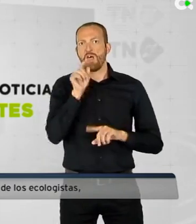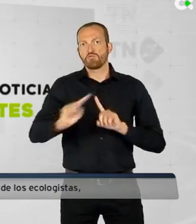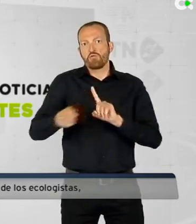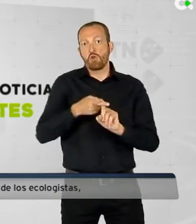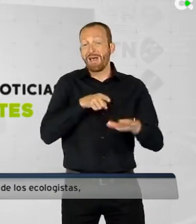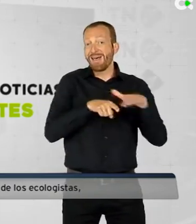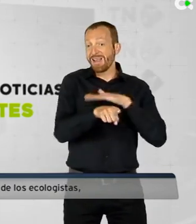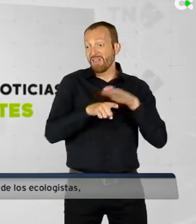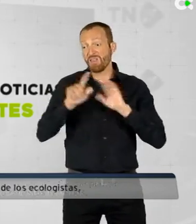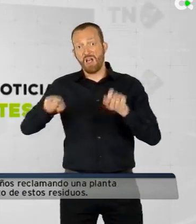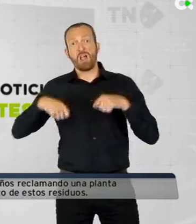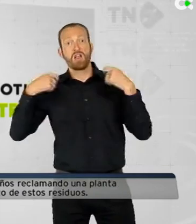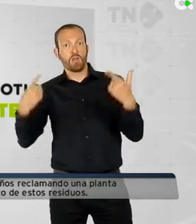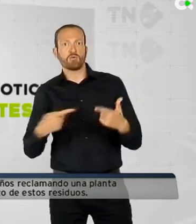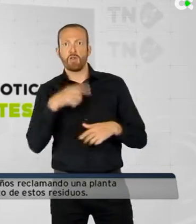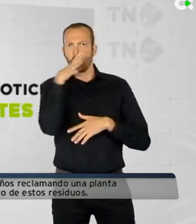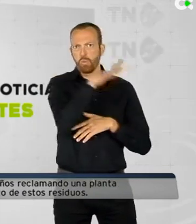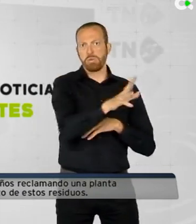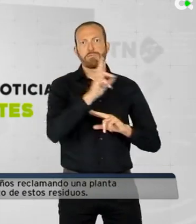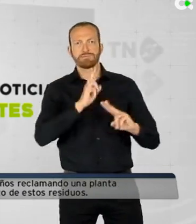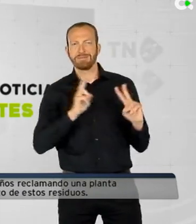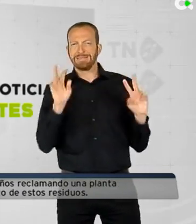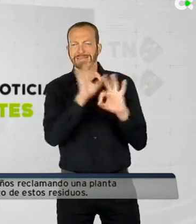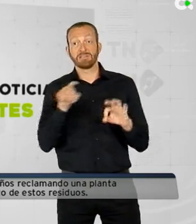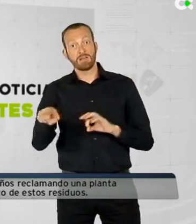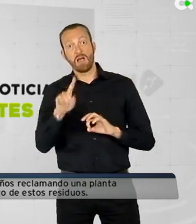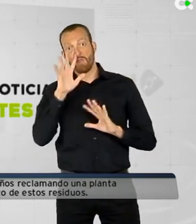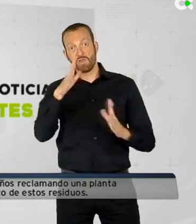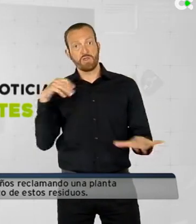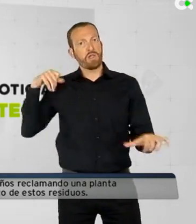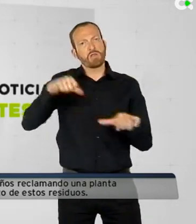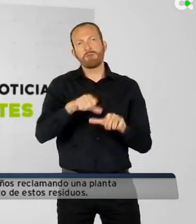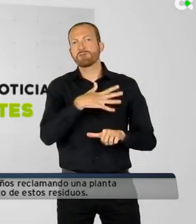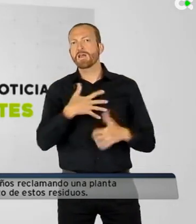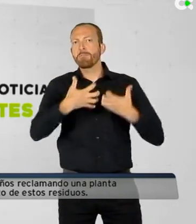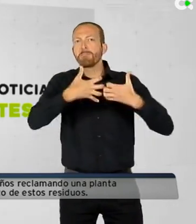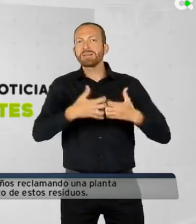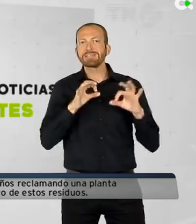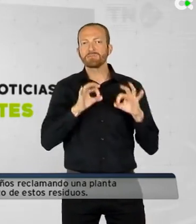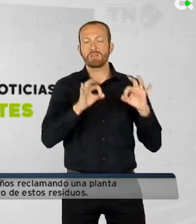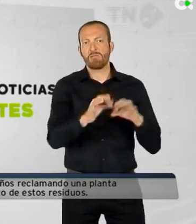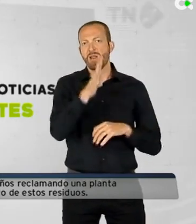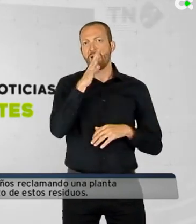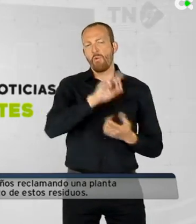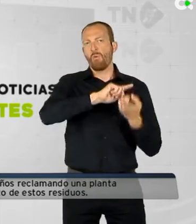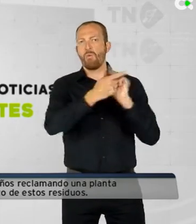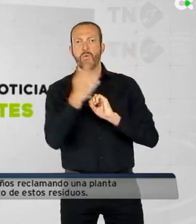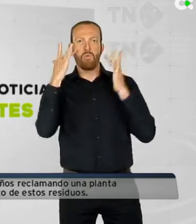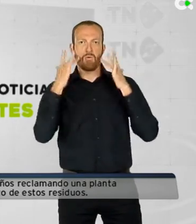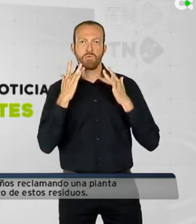las denuncias de los ecologistas que llevan más de 10 años reclamando una planta para el tratamiento de estos